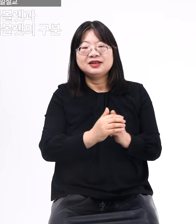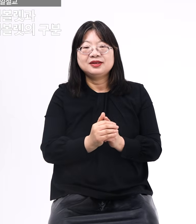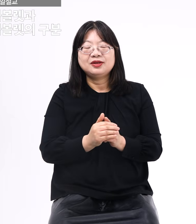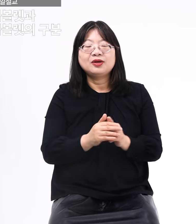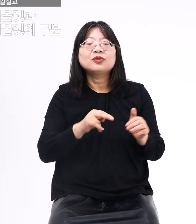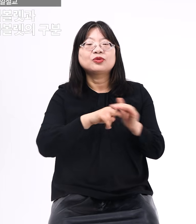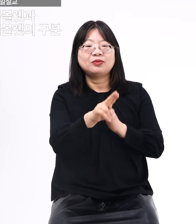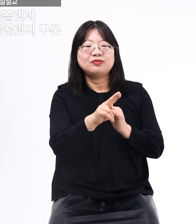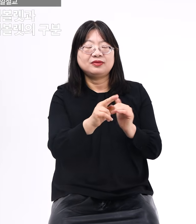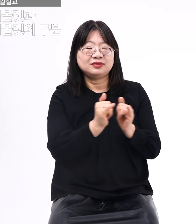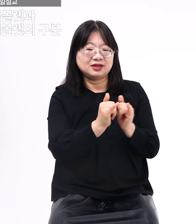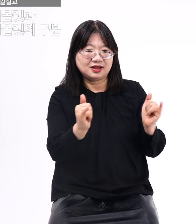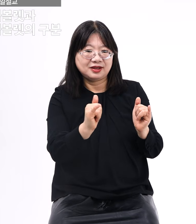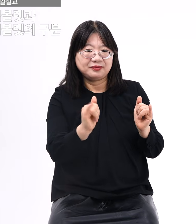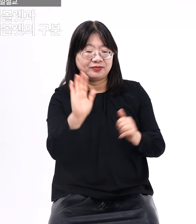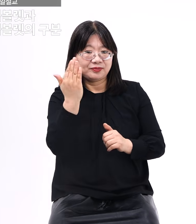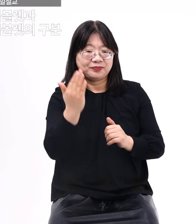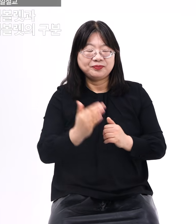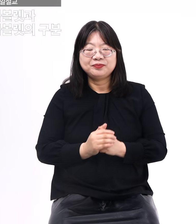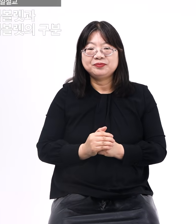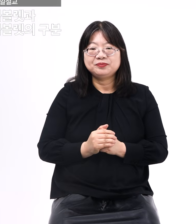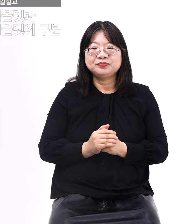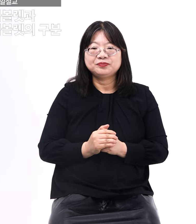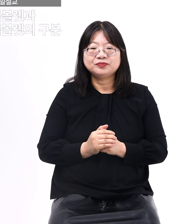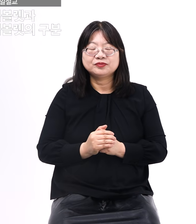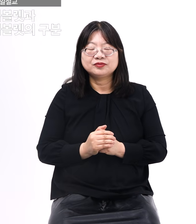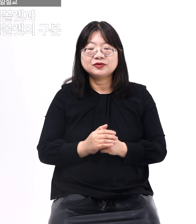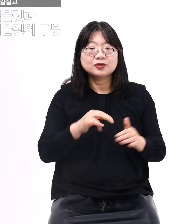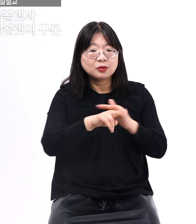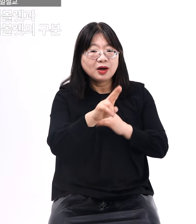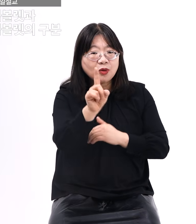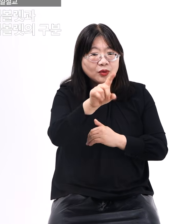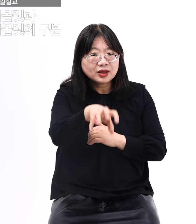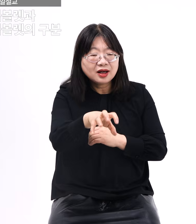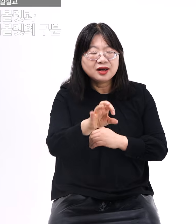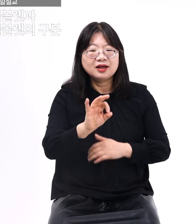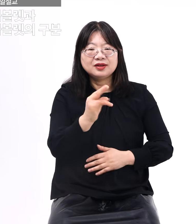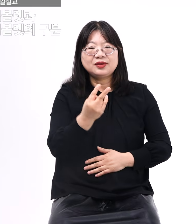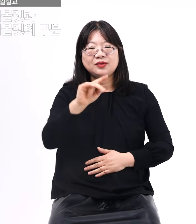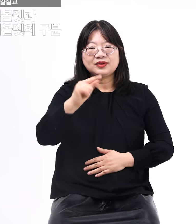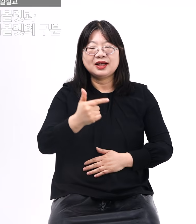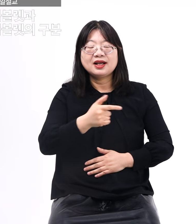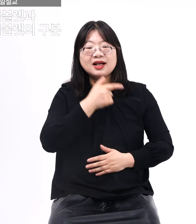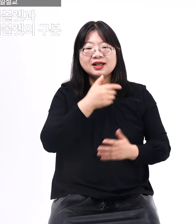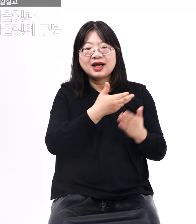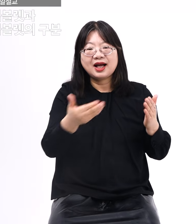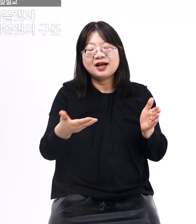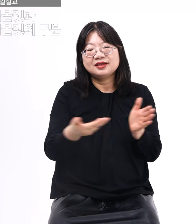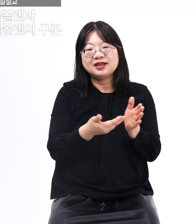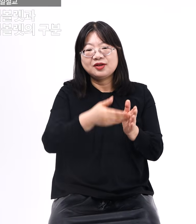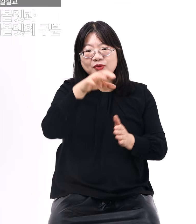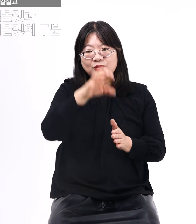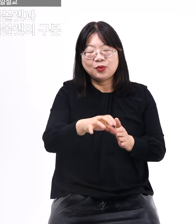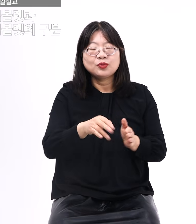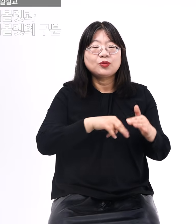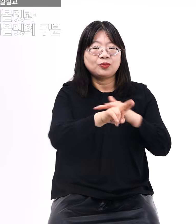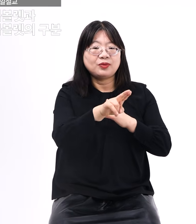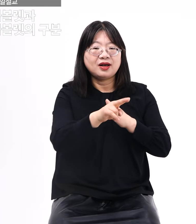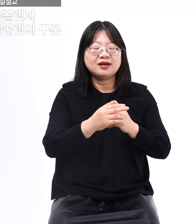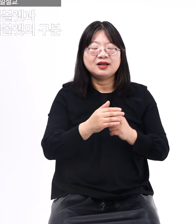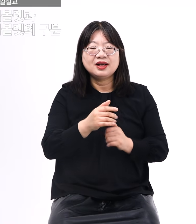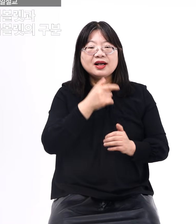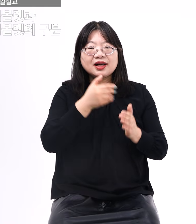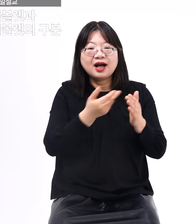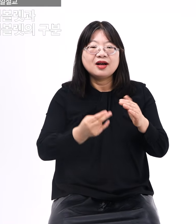사람들이 도망하는 자가 되었어요. 그럼 어디로 도망하는가 하면 요단강 나루턱으로 도망을 합니다. 강을